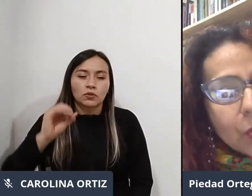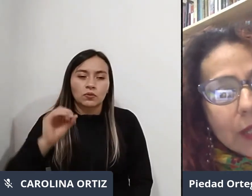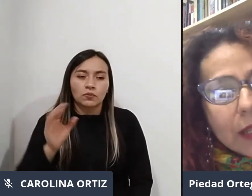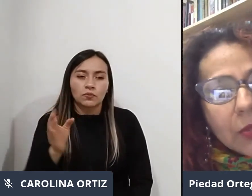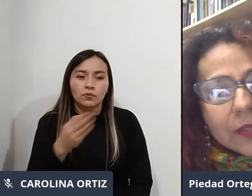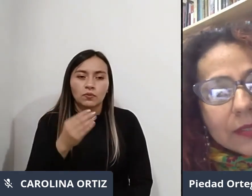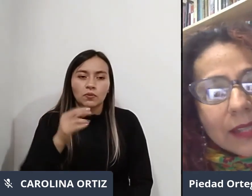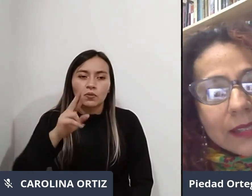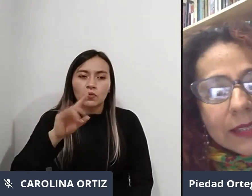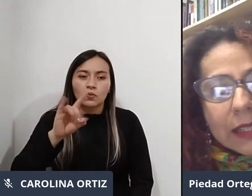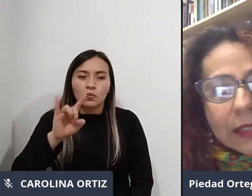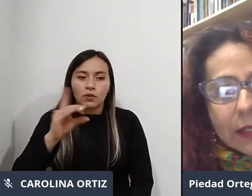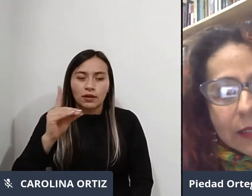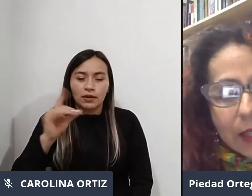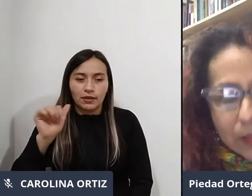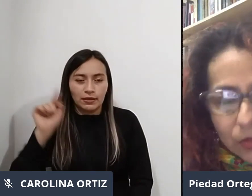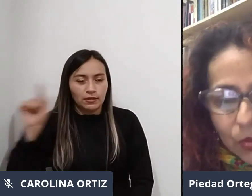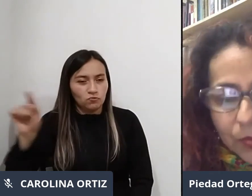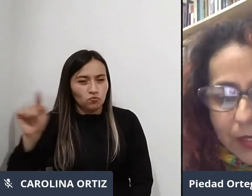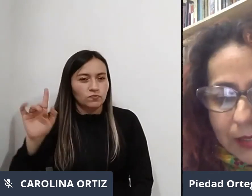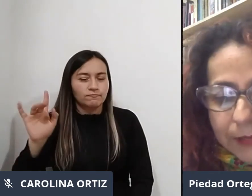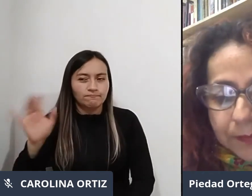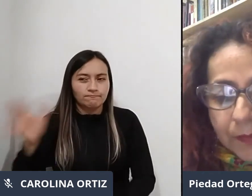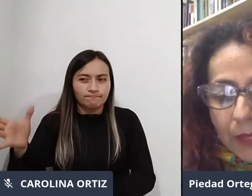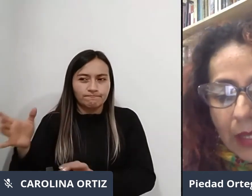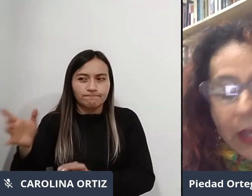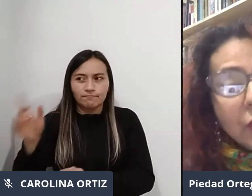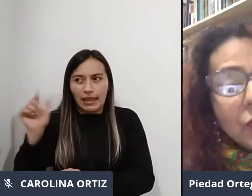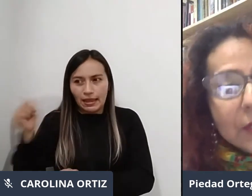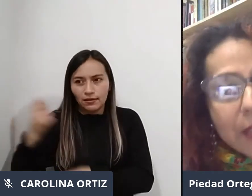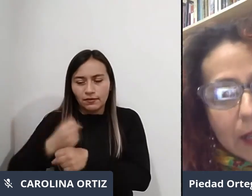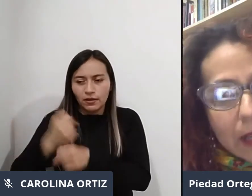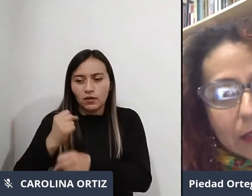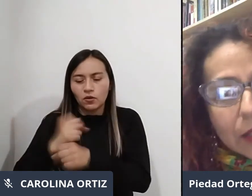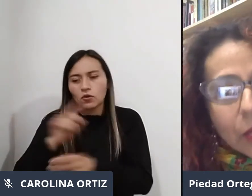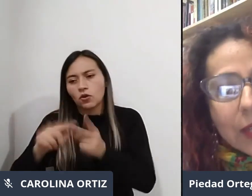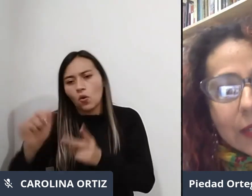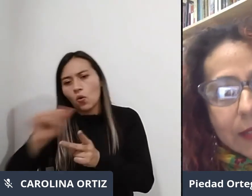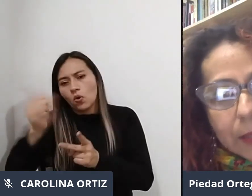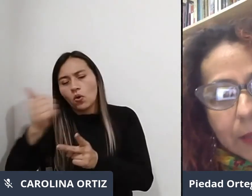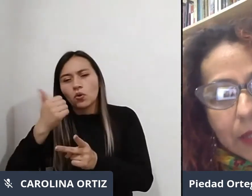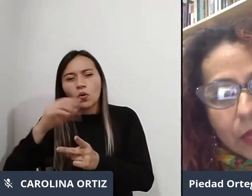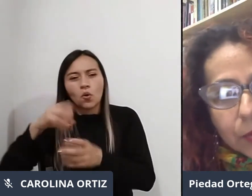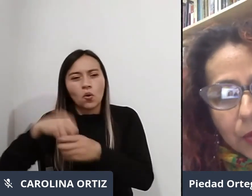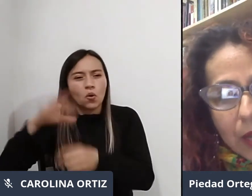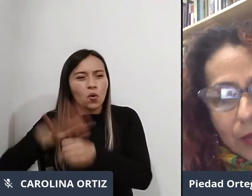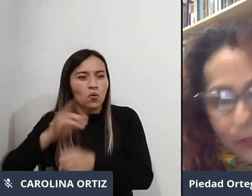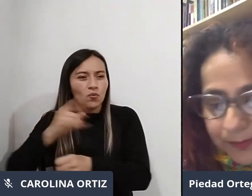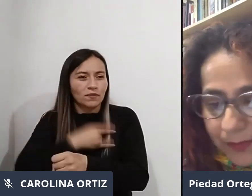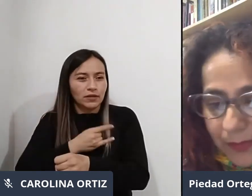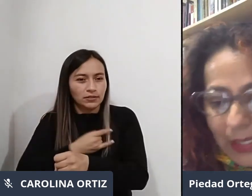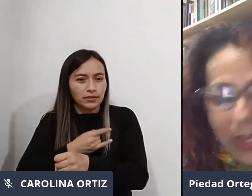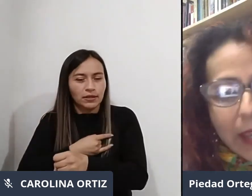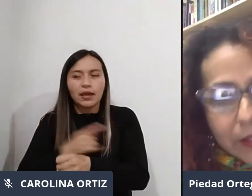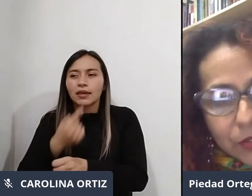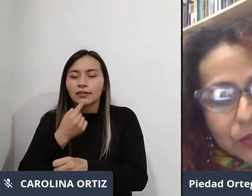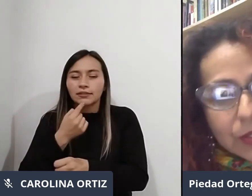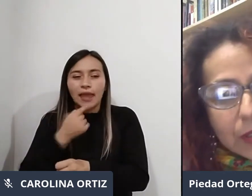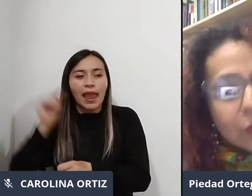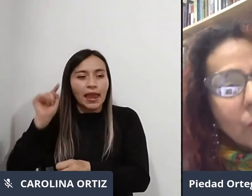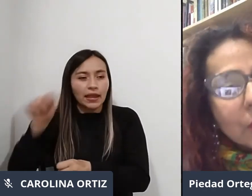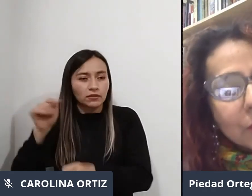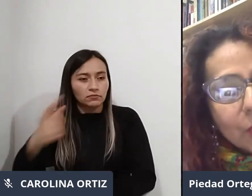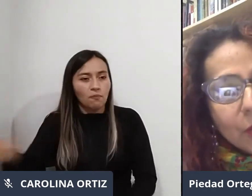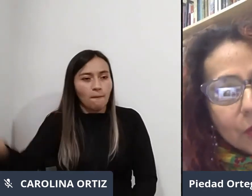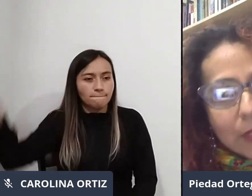otro colega de la Universidad Distrital, dice esto, comillas, ellos llegan con el chip incorporado. Ellos